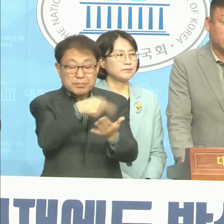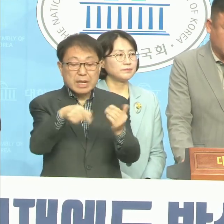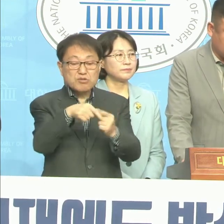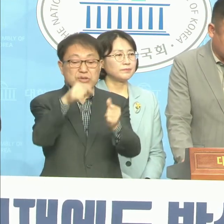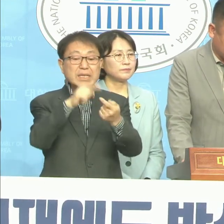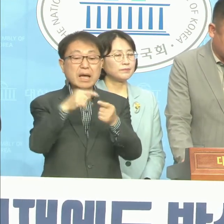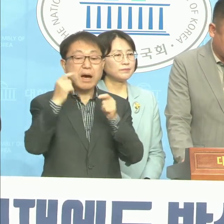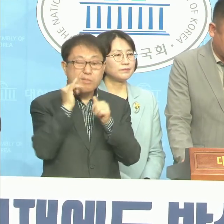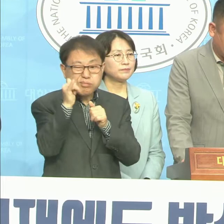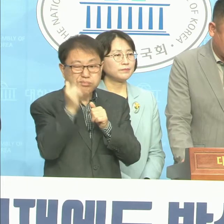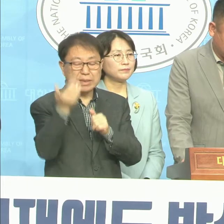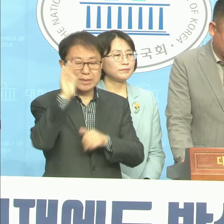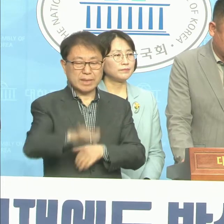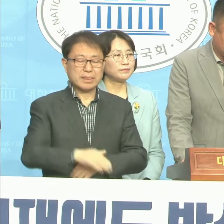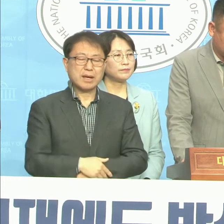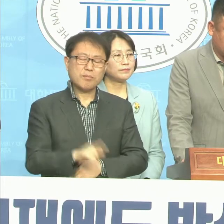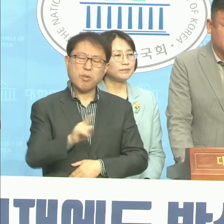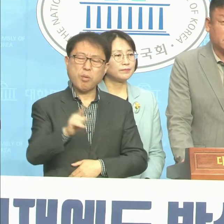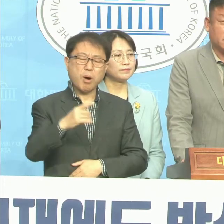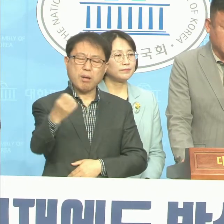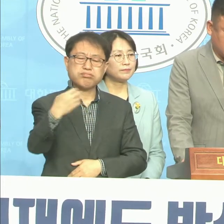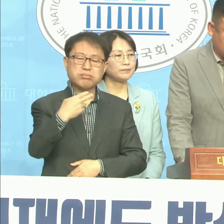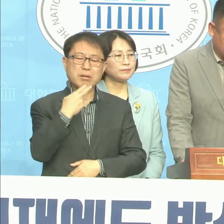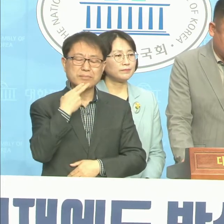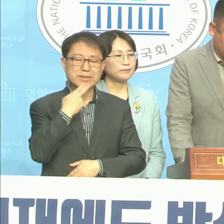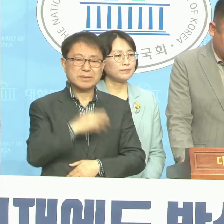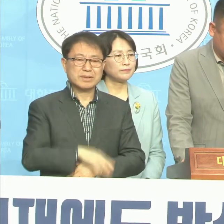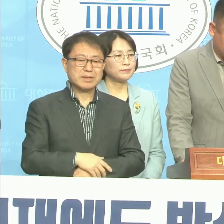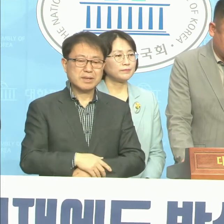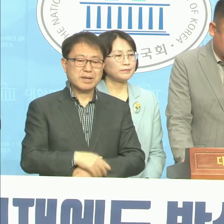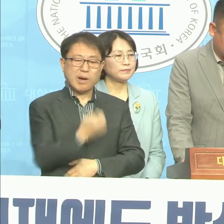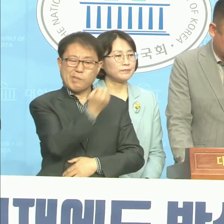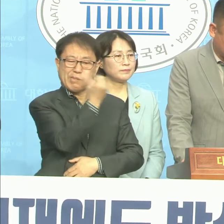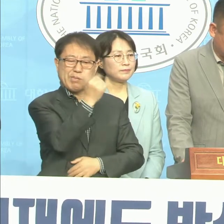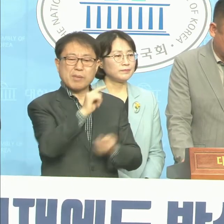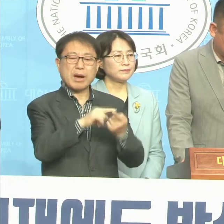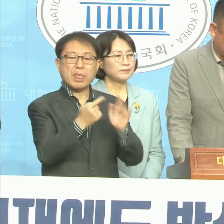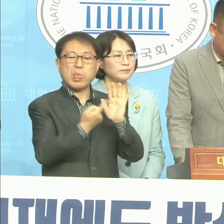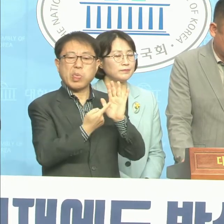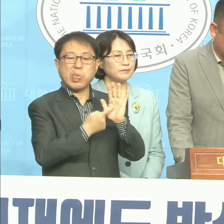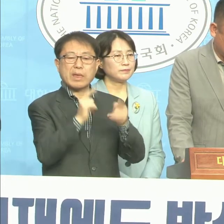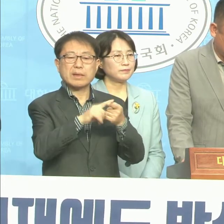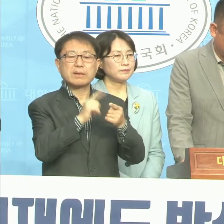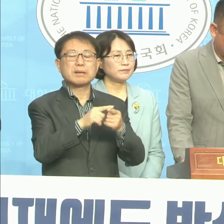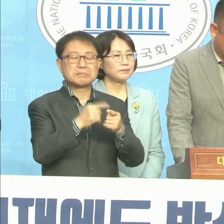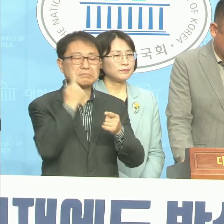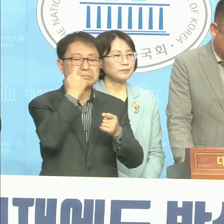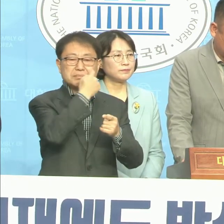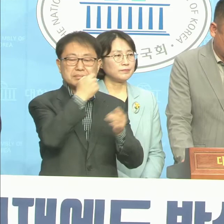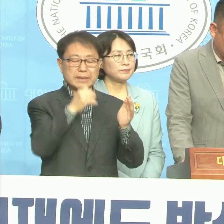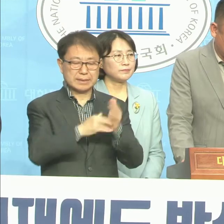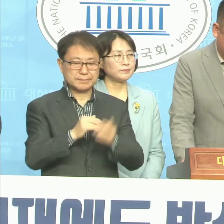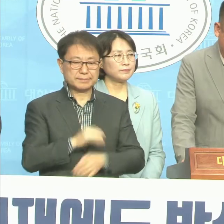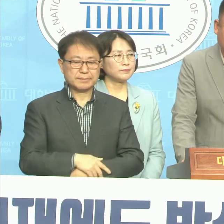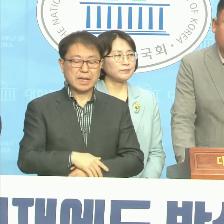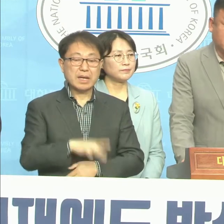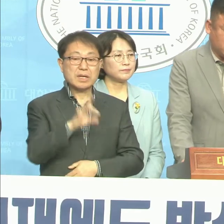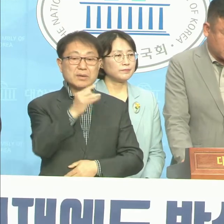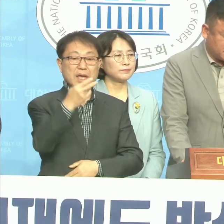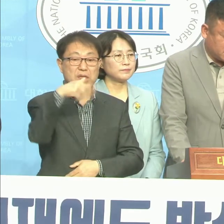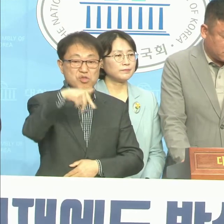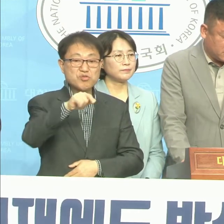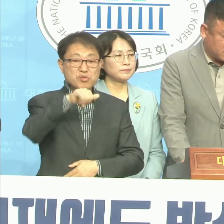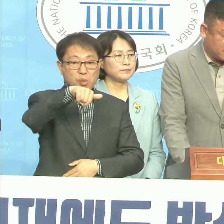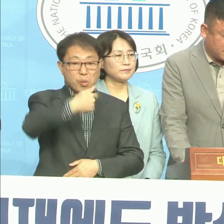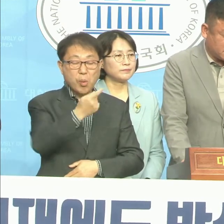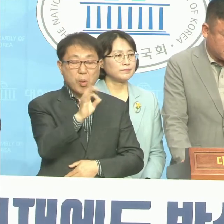요청하였으나 아무런 대응조차 암은 언론 플레이 었다는 것을 만천하에 드러났습니다 현대중공업은 하도